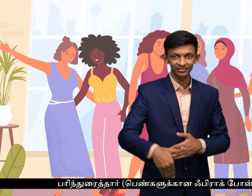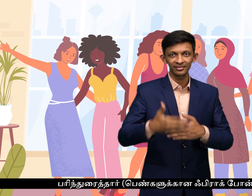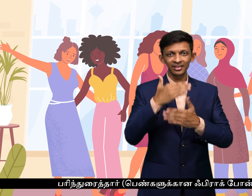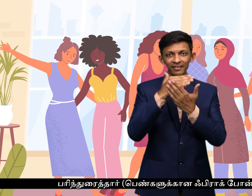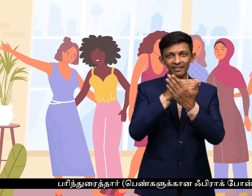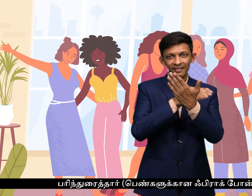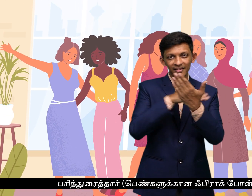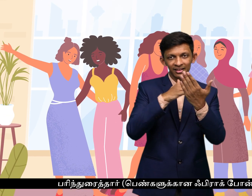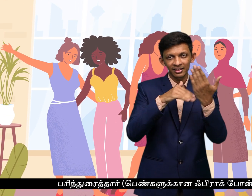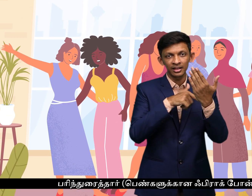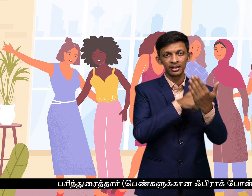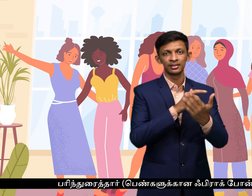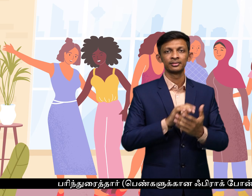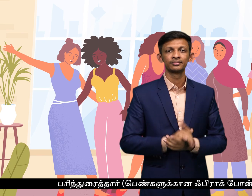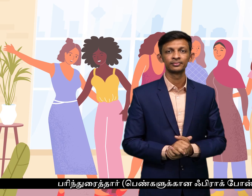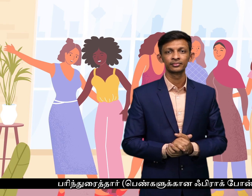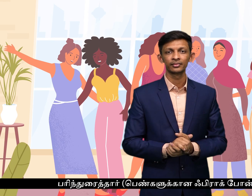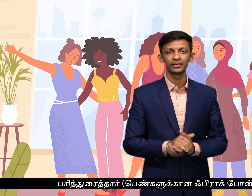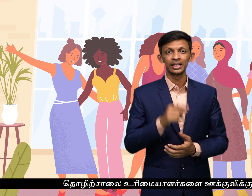ஆடைகள்.